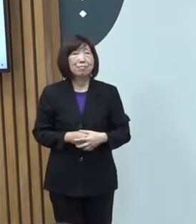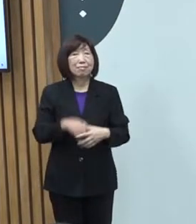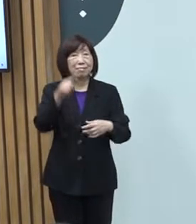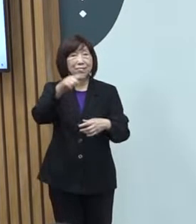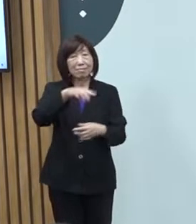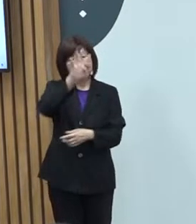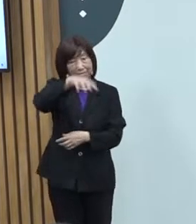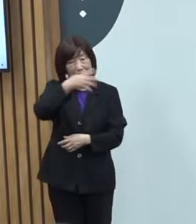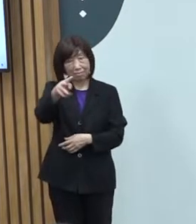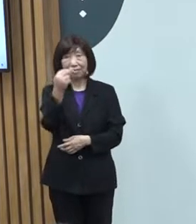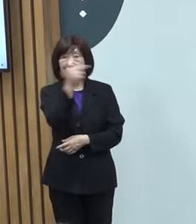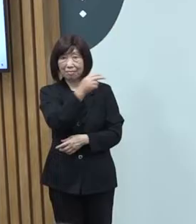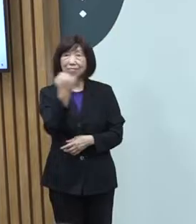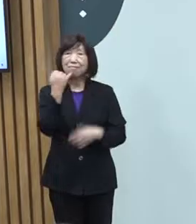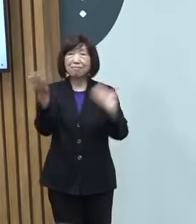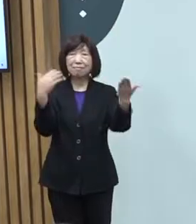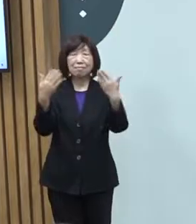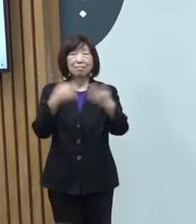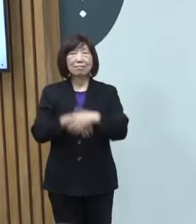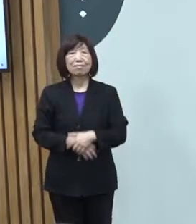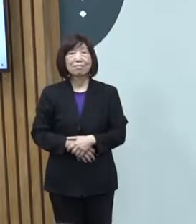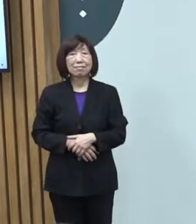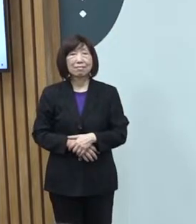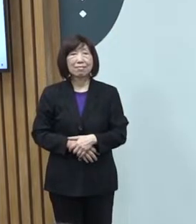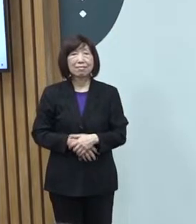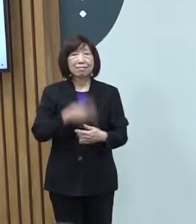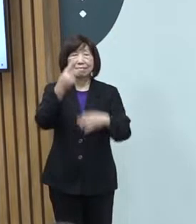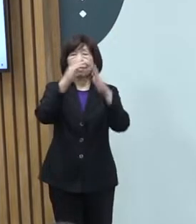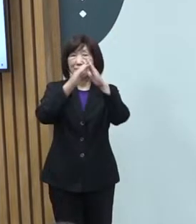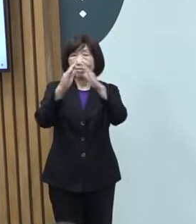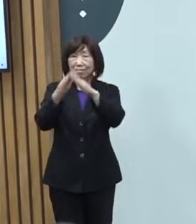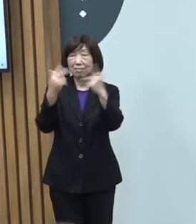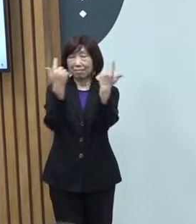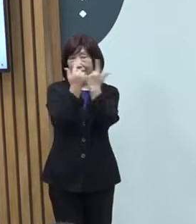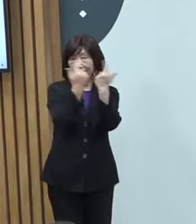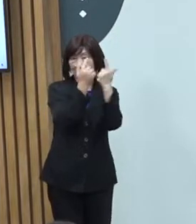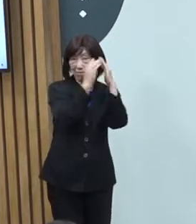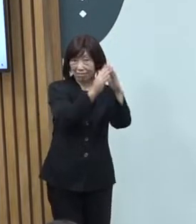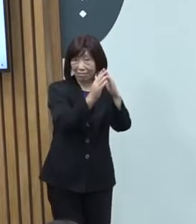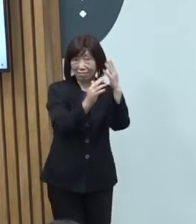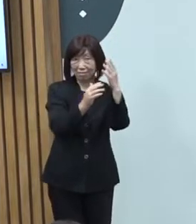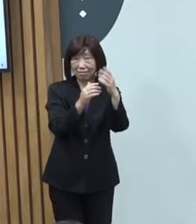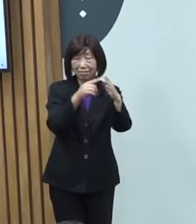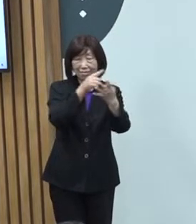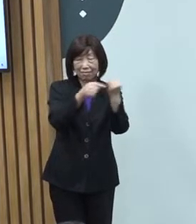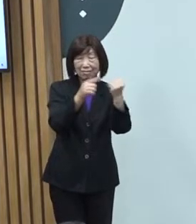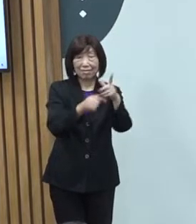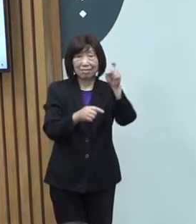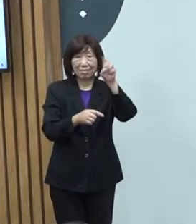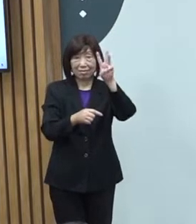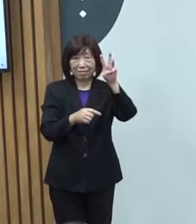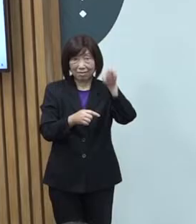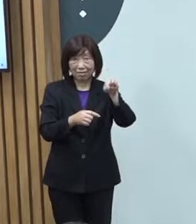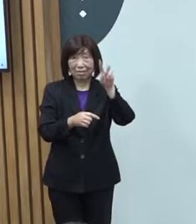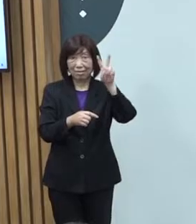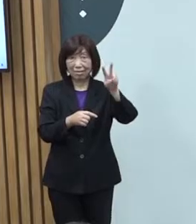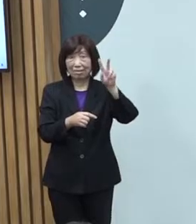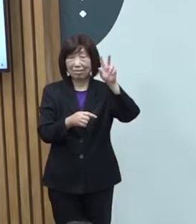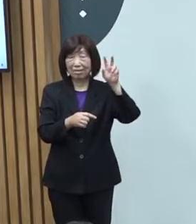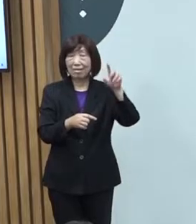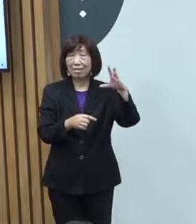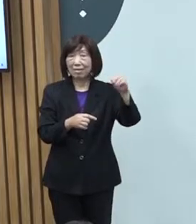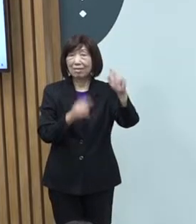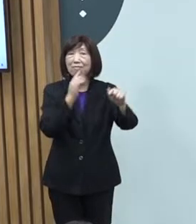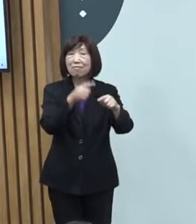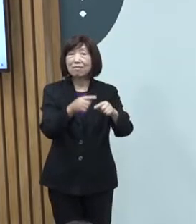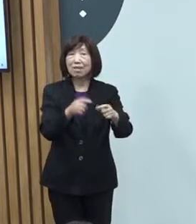这个表上看到，我们这个六都当中是以台北市的车辆数有 13.2 万辆，那税额达到4